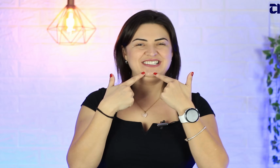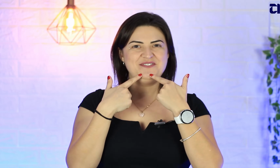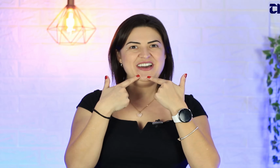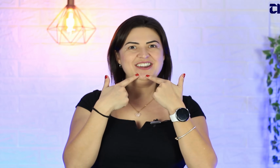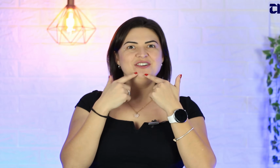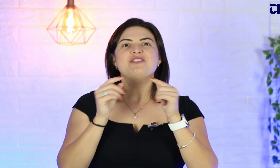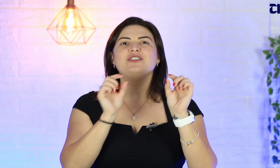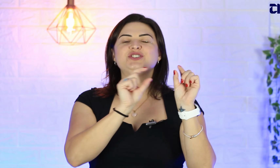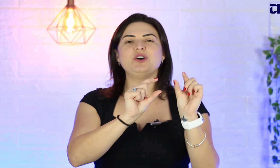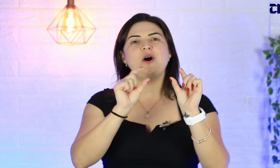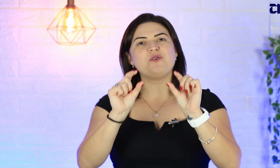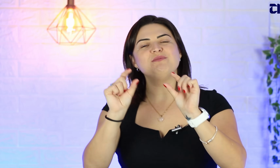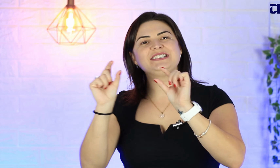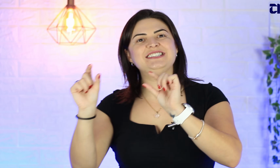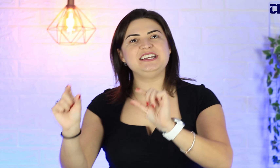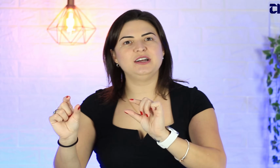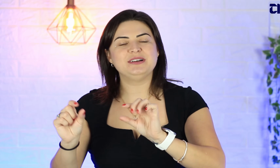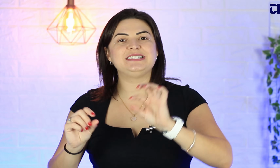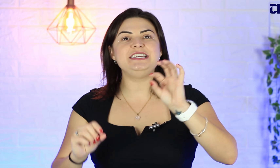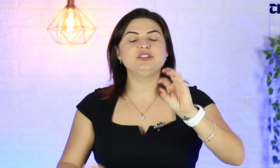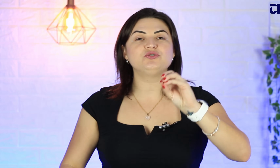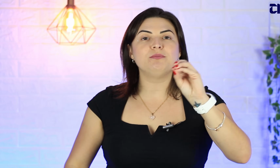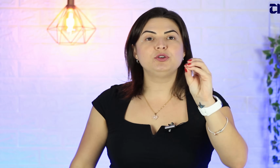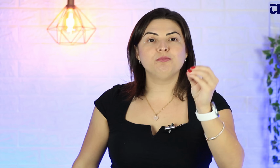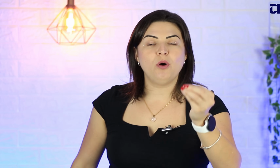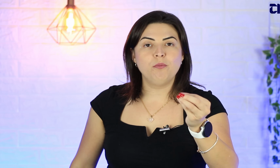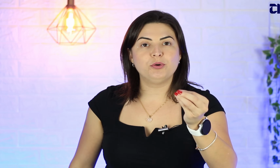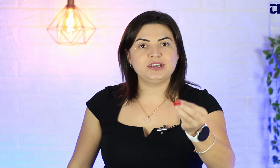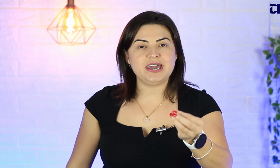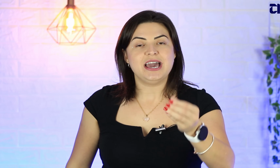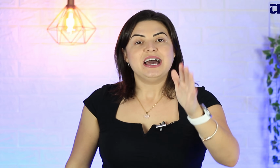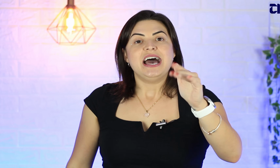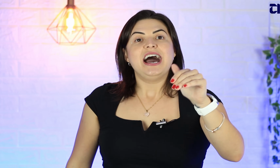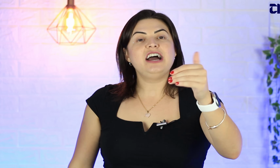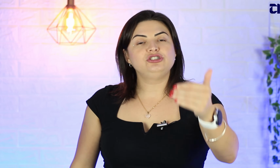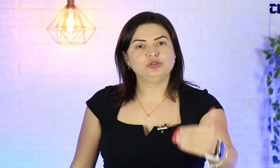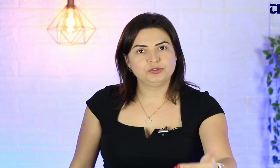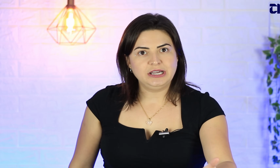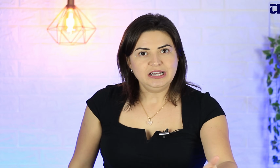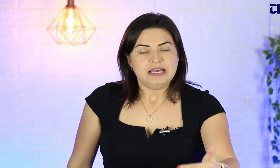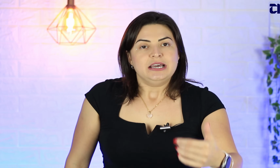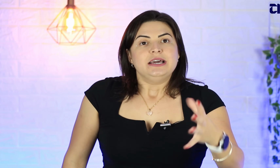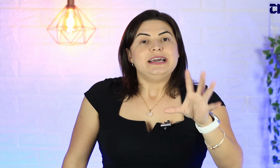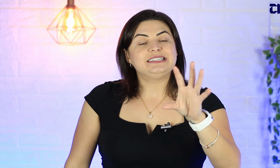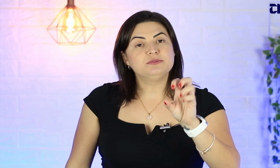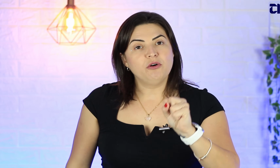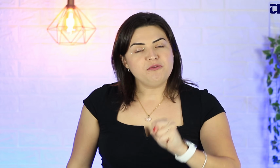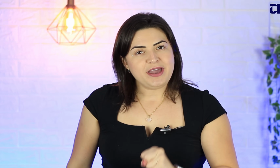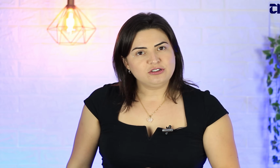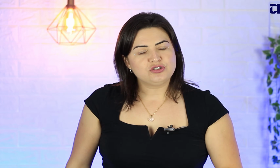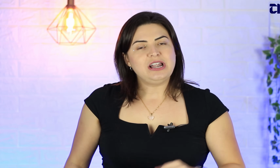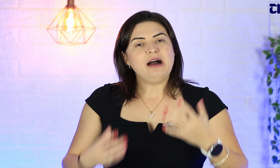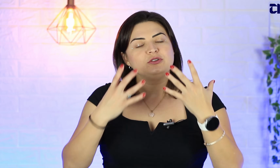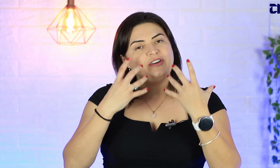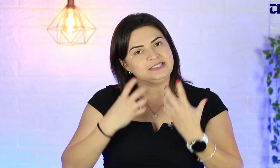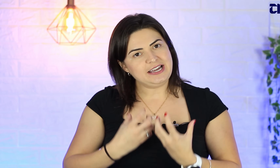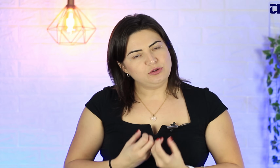Perceberam? Foi só algumas sílabas. E isso é muito bom porque ajuda esses movimentos do lábio fazendo